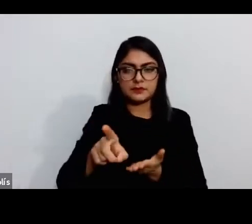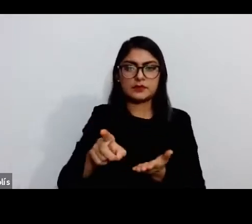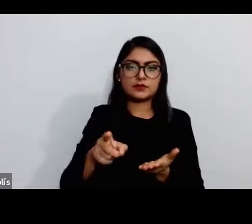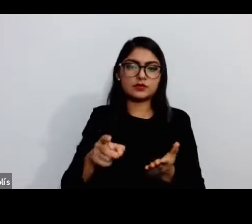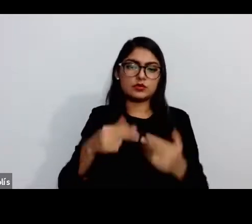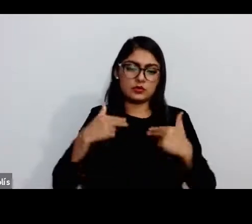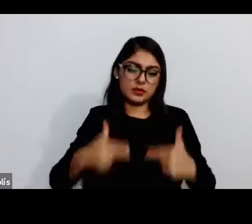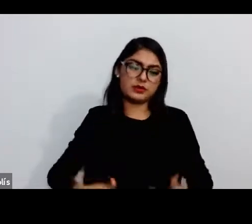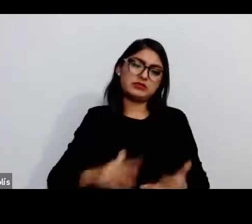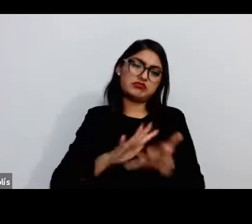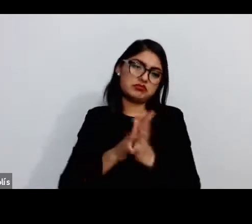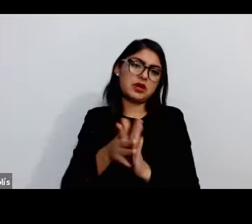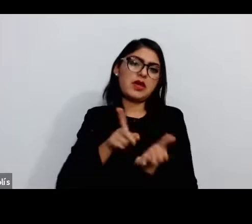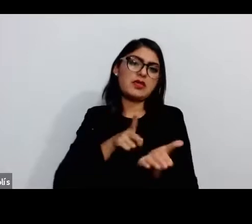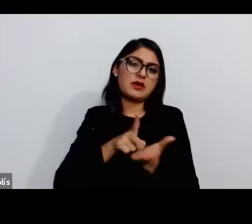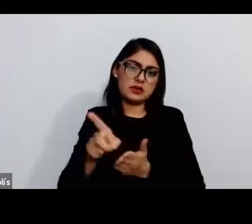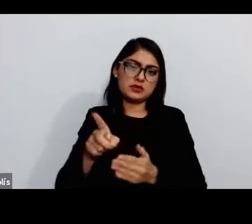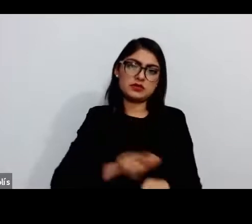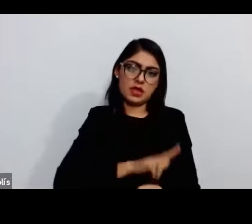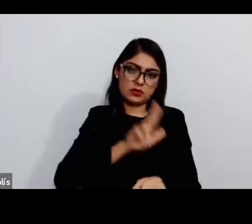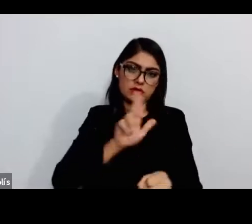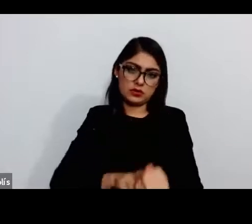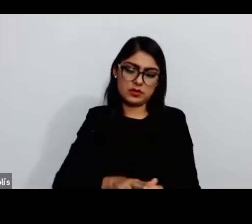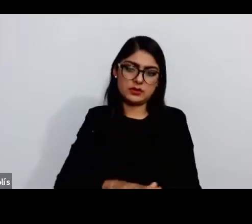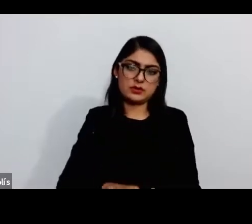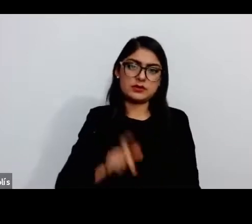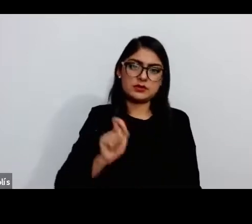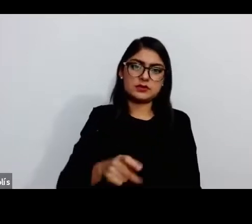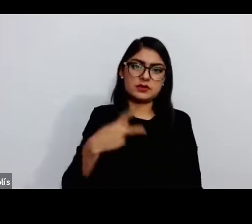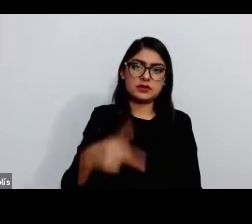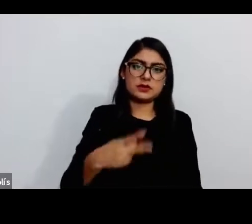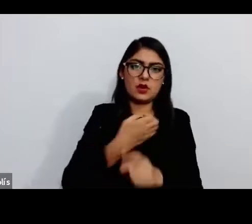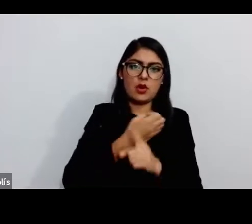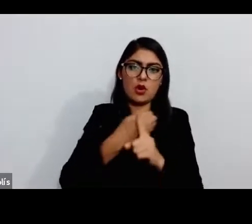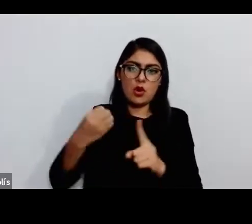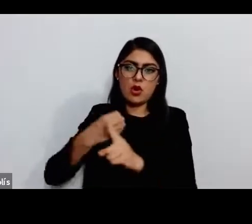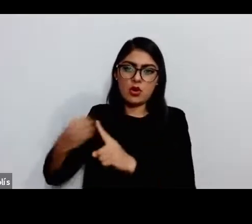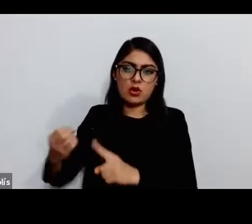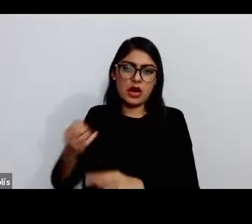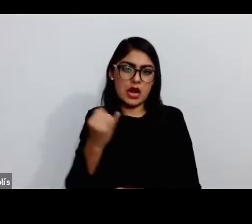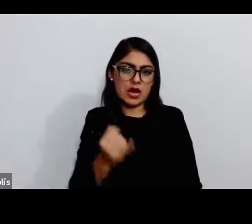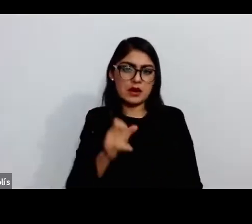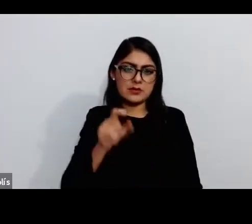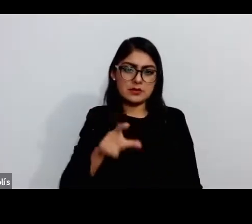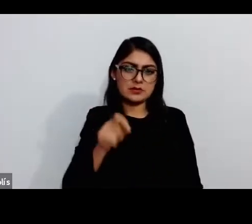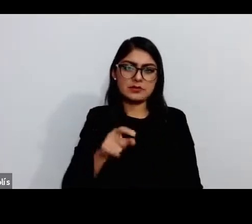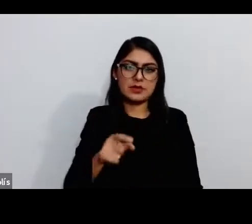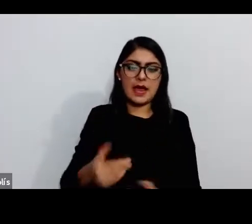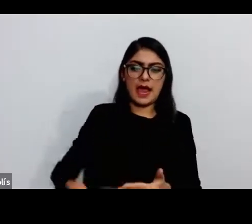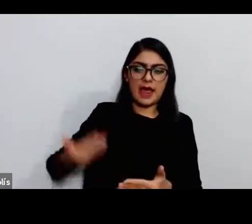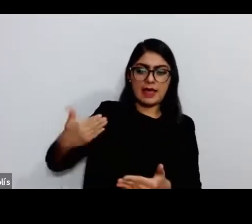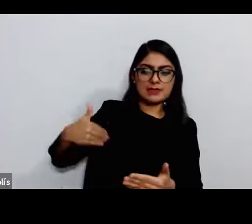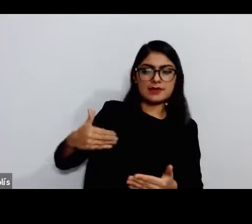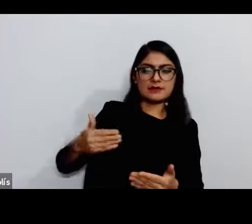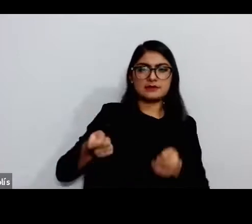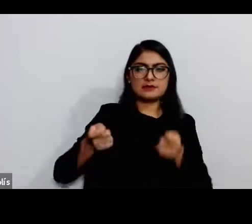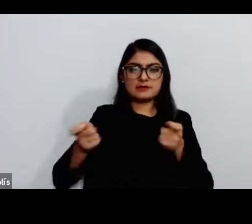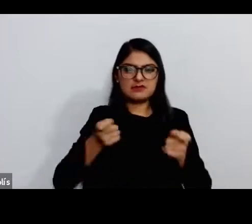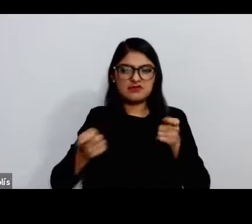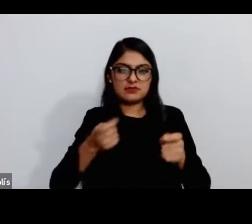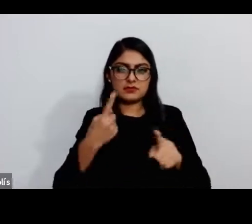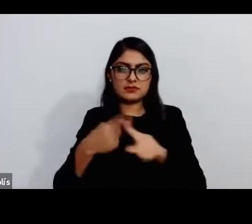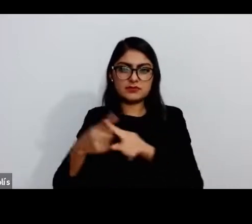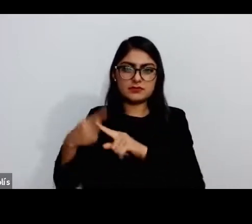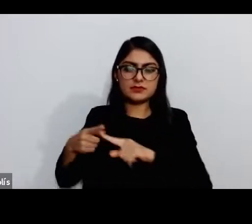Era una concepción surgida además en contra del orden tradicional, digamos, en contra del antiguo régimen que existía, por ejemplo,